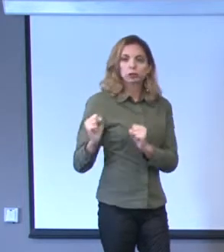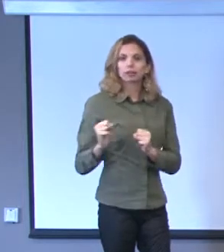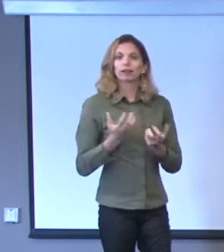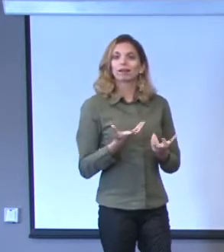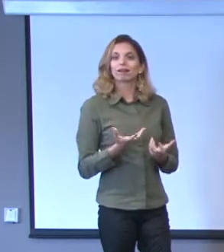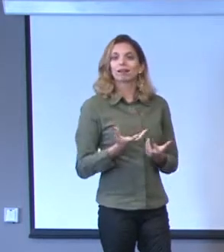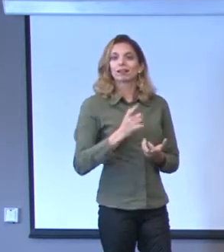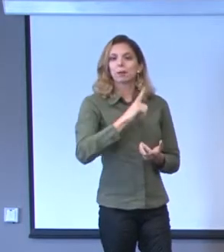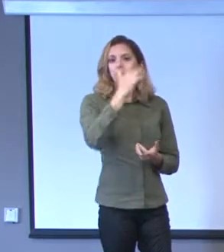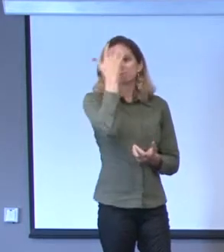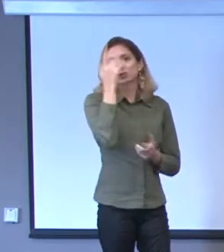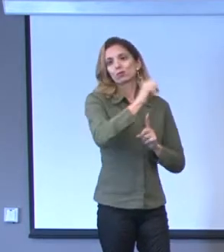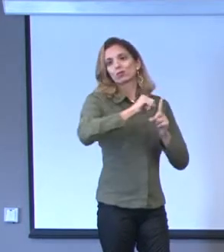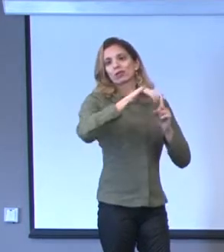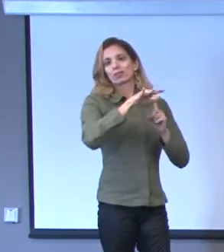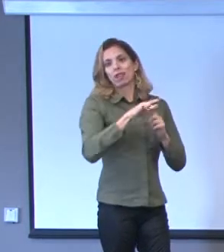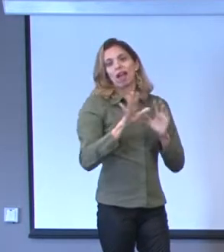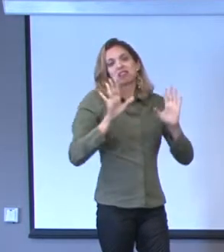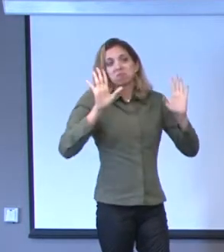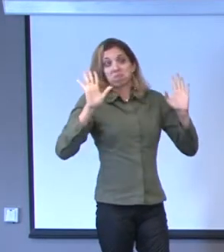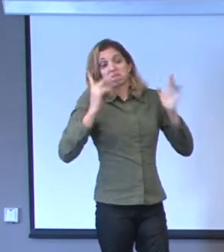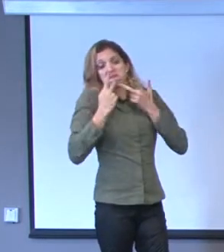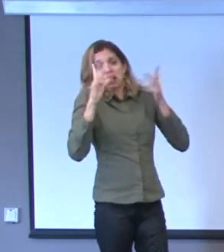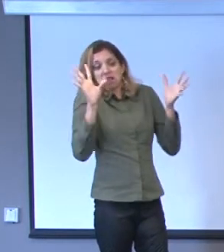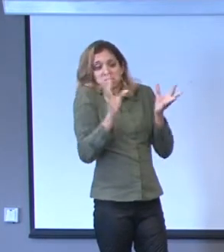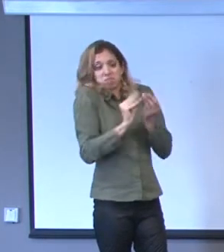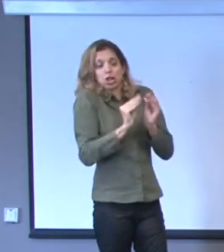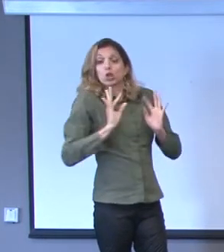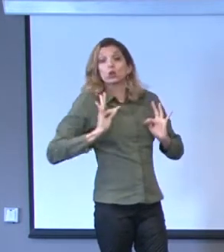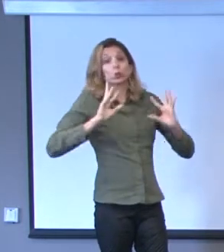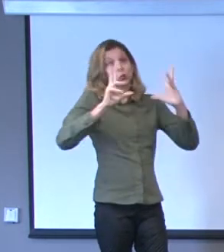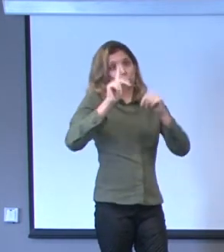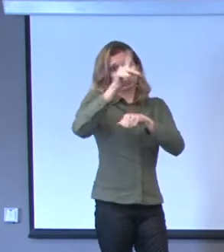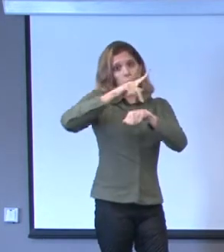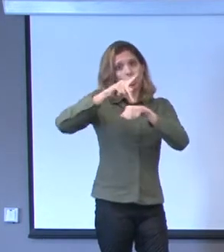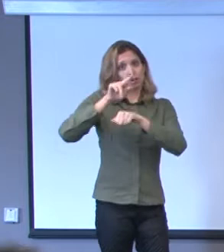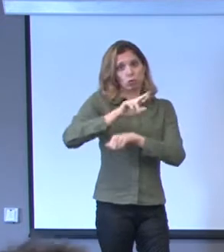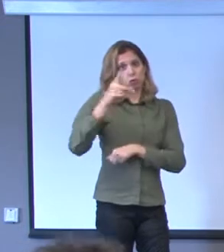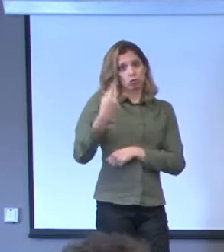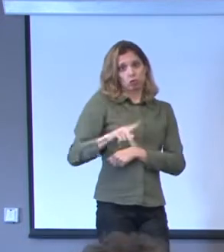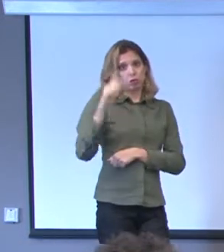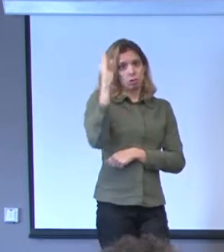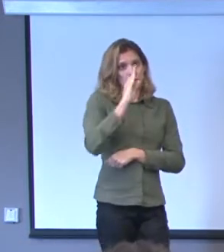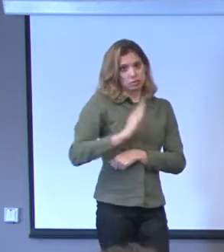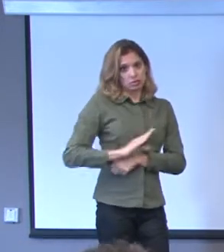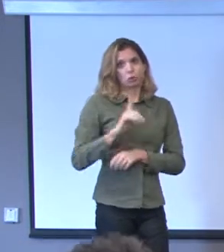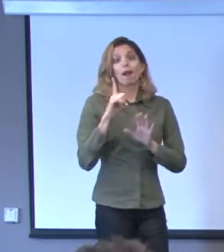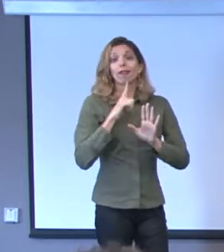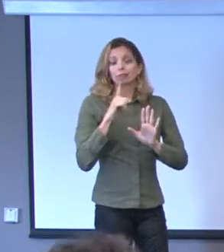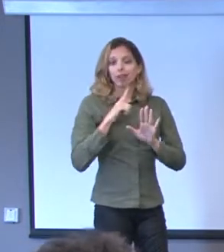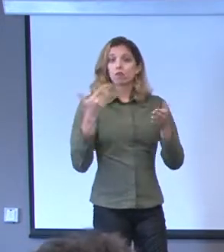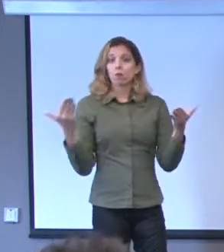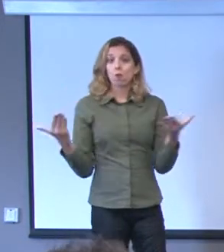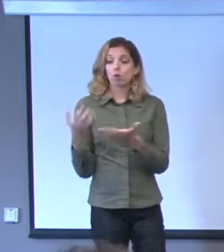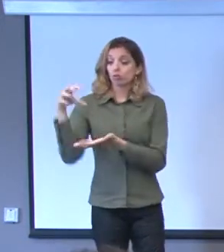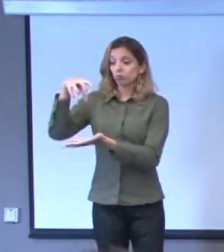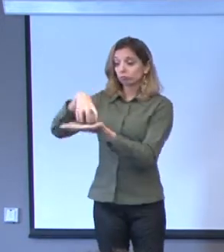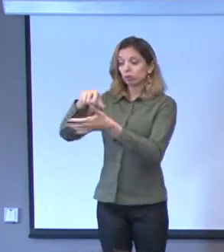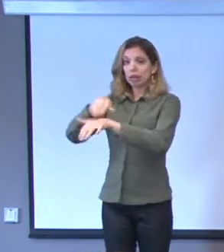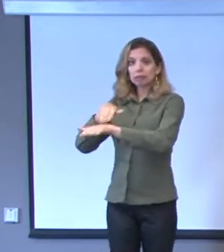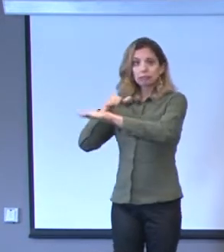da população, vou falar assim, em todos os países. Nós temos hoje no setor de trânsito,